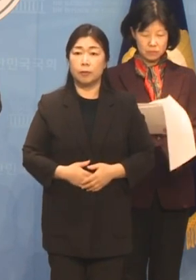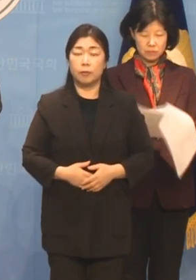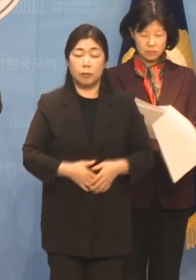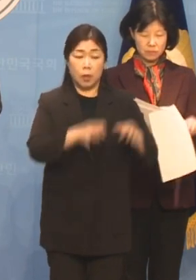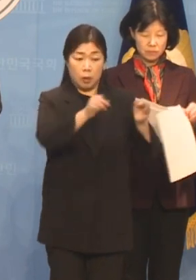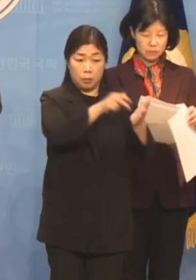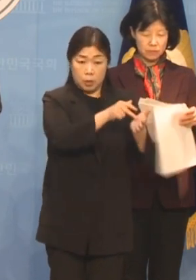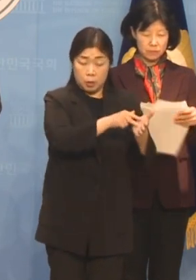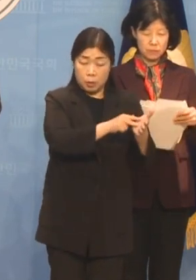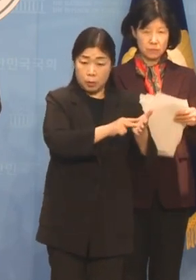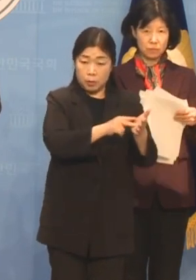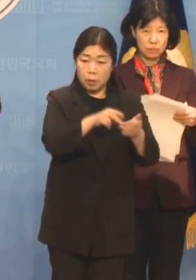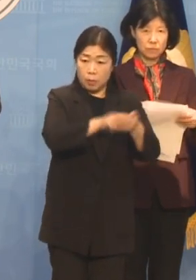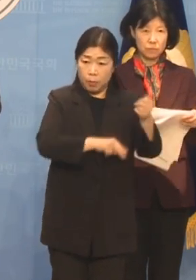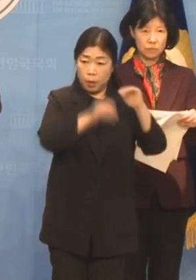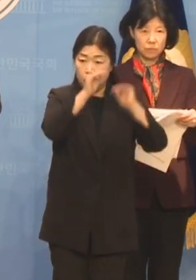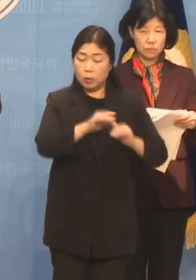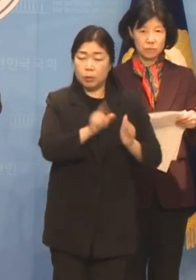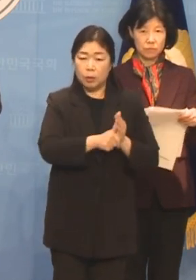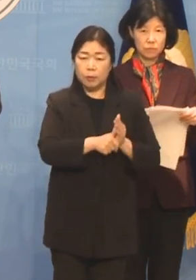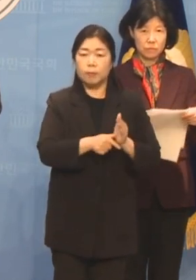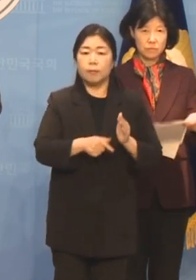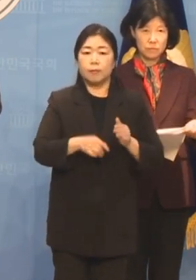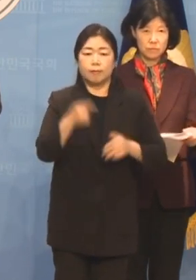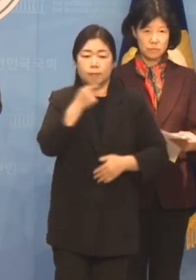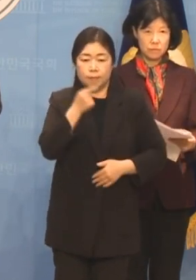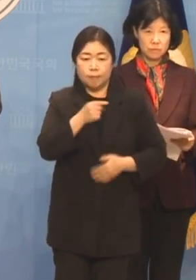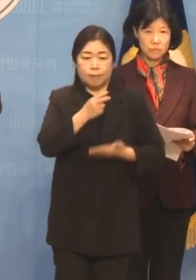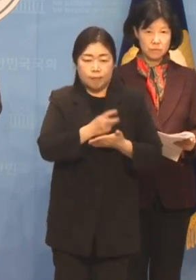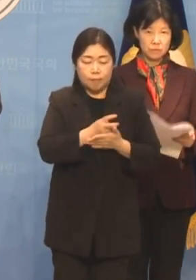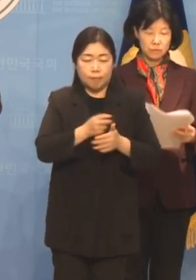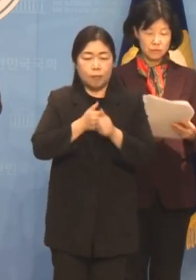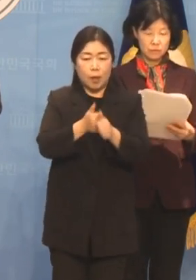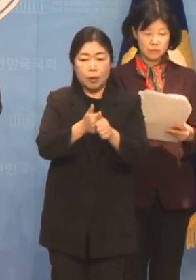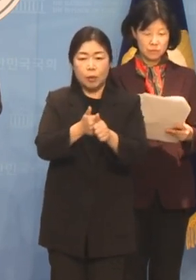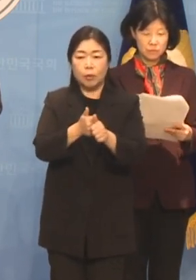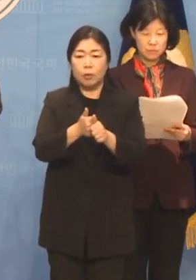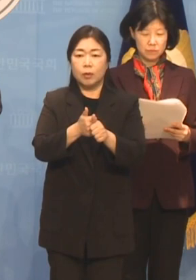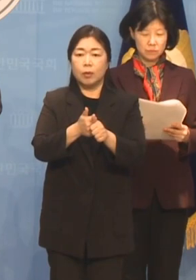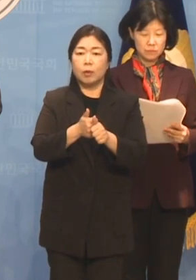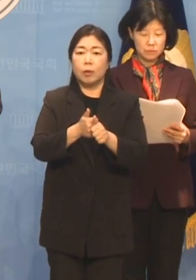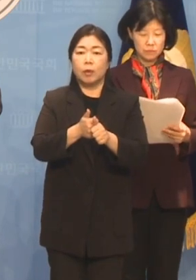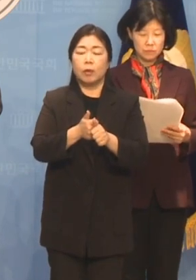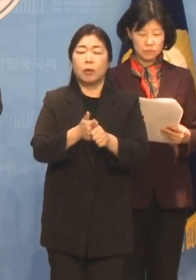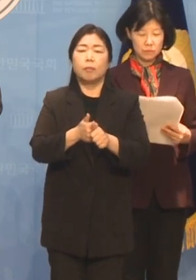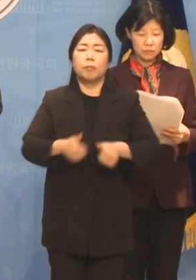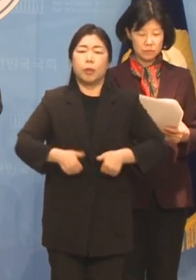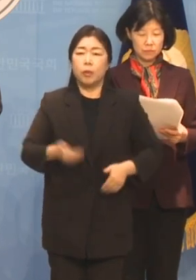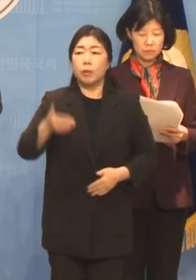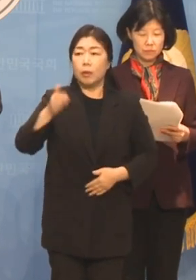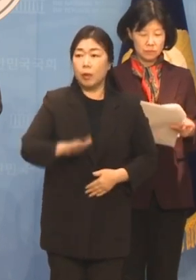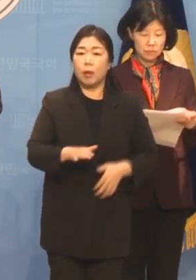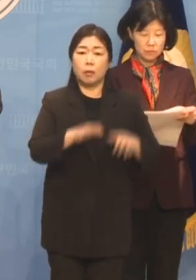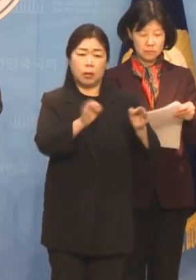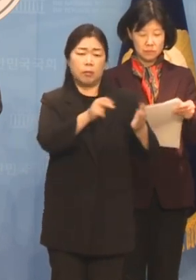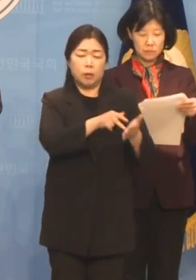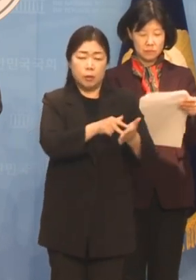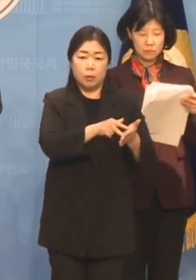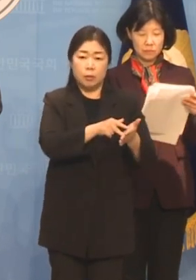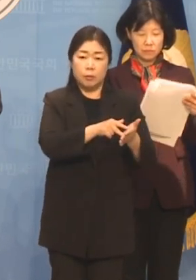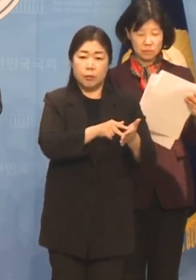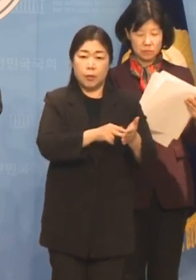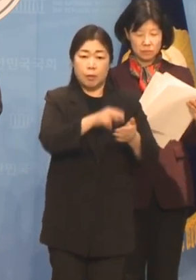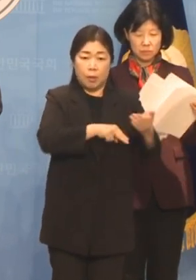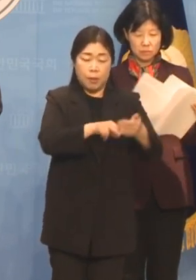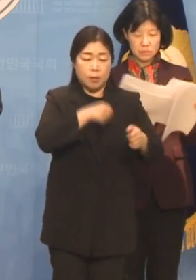은행은 일에서 판매 과정에서 철저하고 엄격하게 금융소비자 보호법을 준수했어야 합니다. 그런데 은행은 일에서